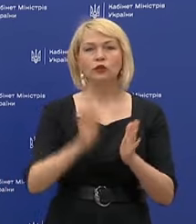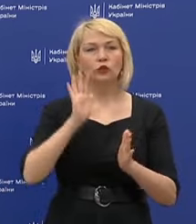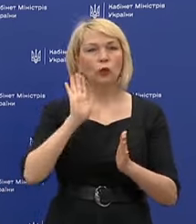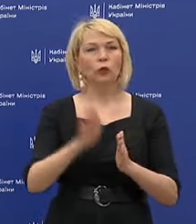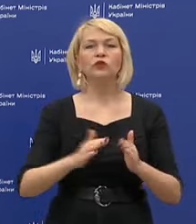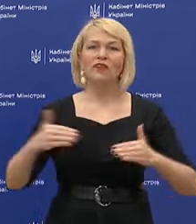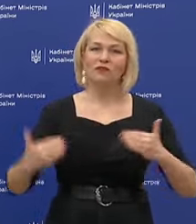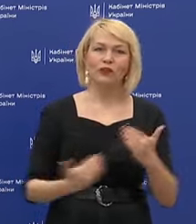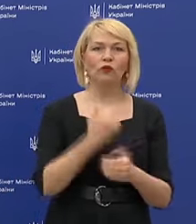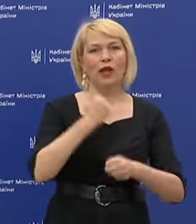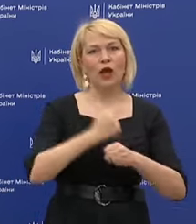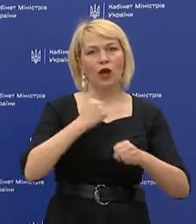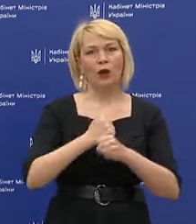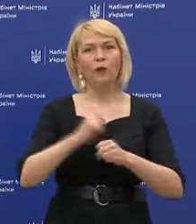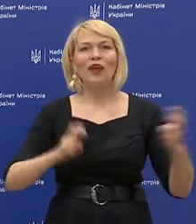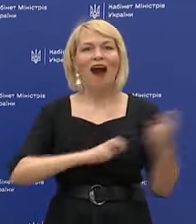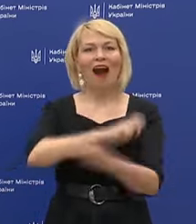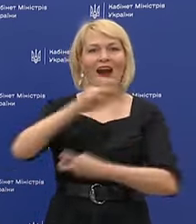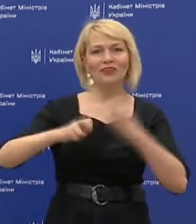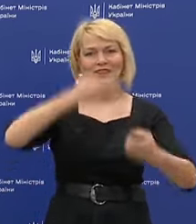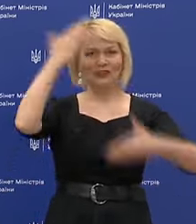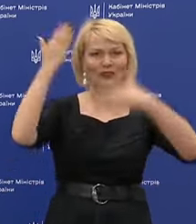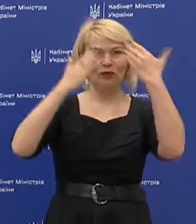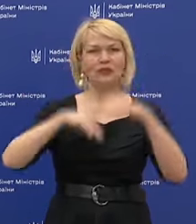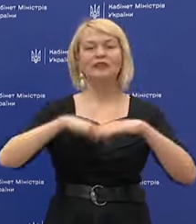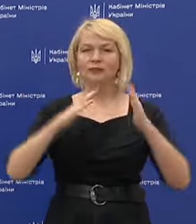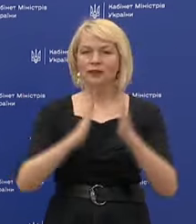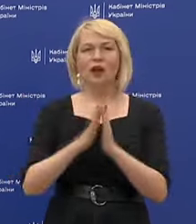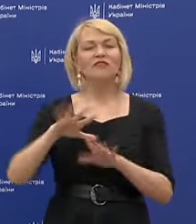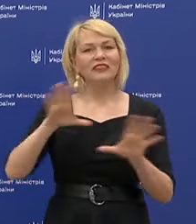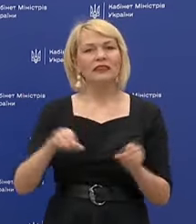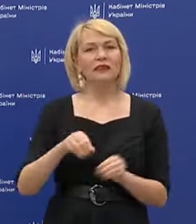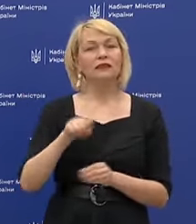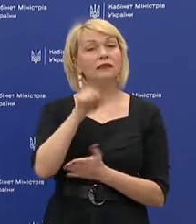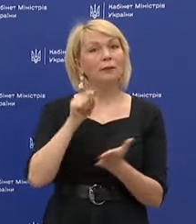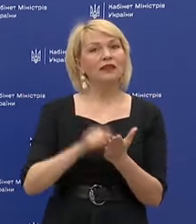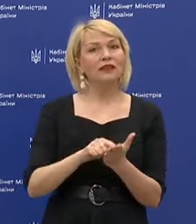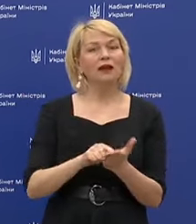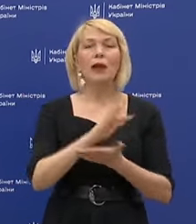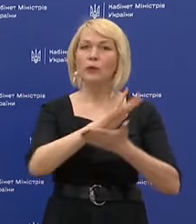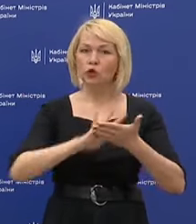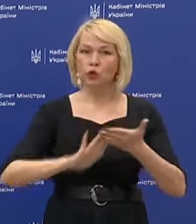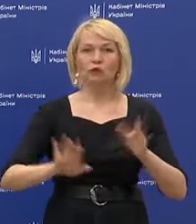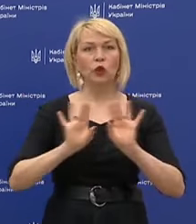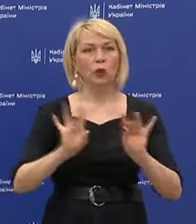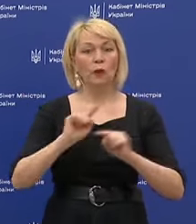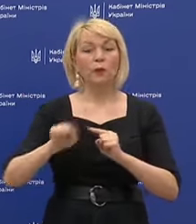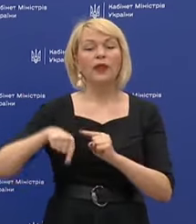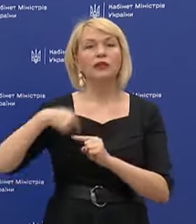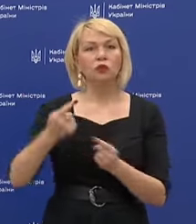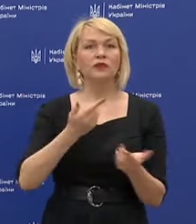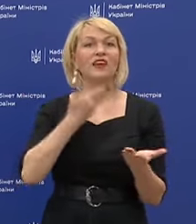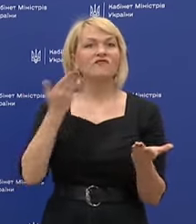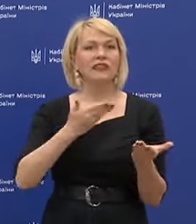відновлена робота атракціонів. Дякуємо. Це всі запитання на сьогодні, але наш брифінг продовжується. Наступним